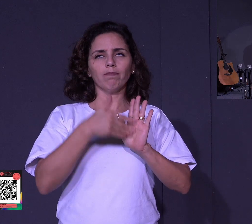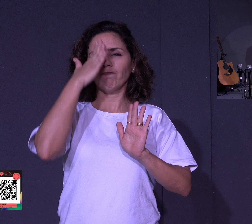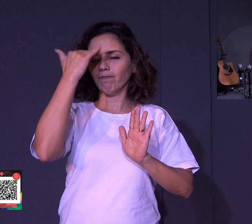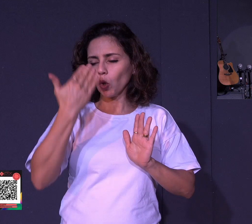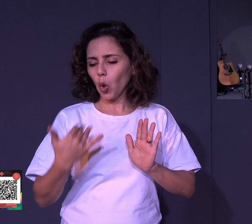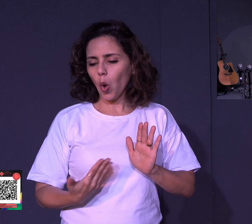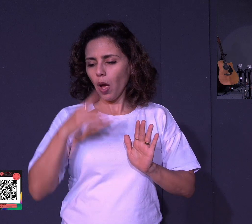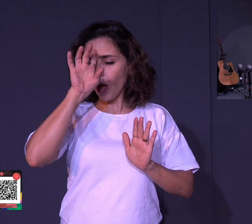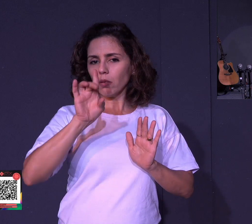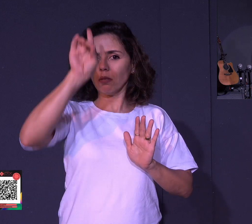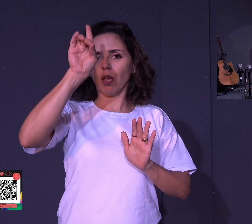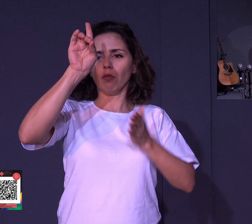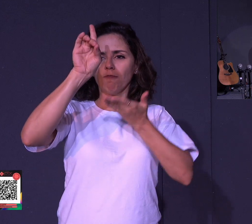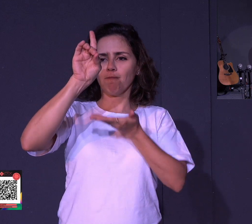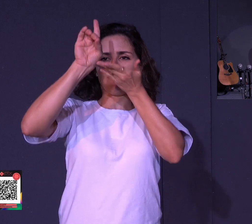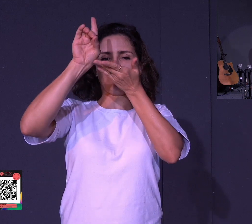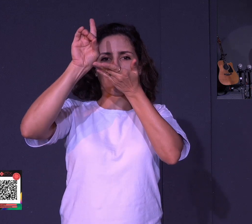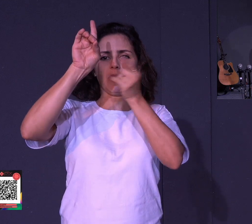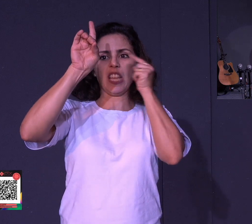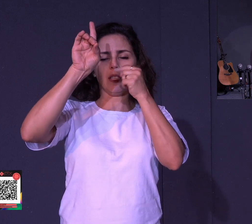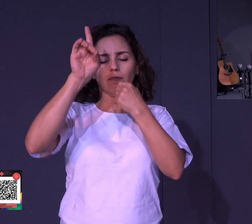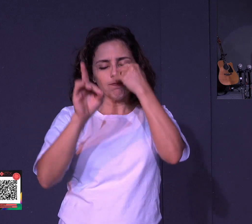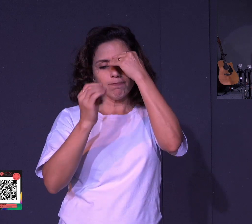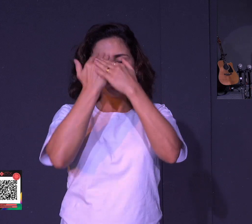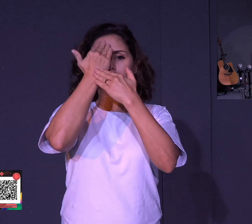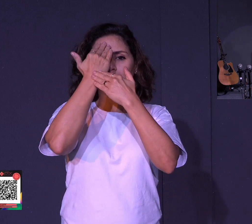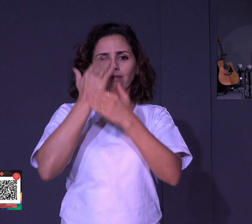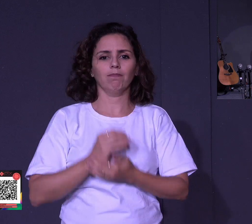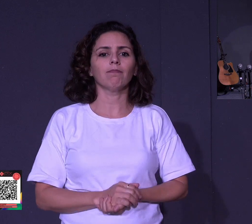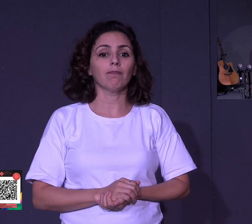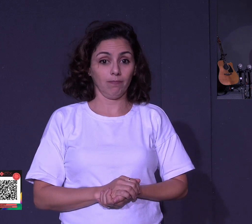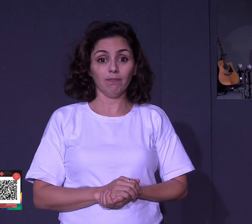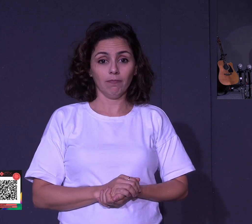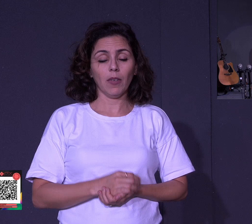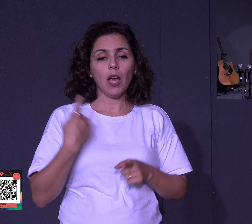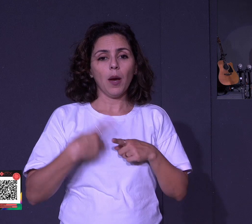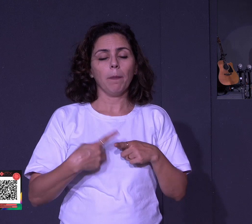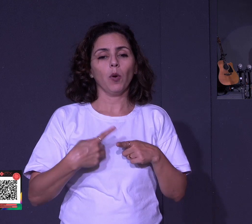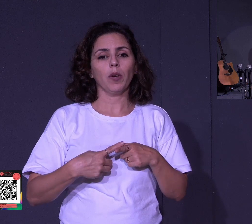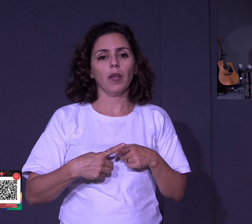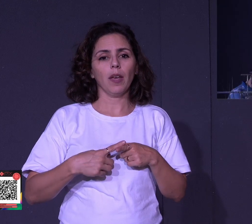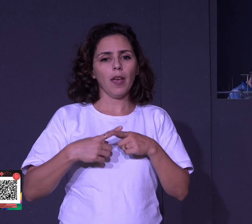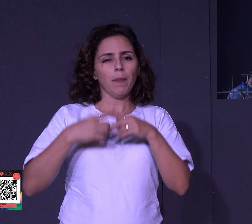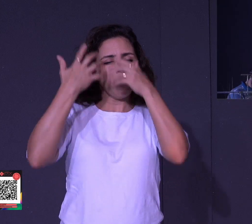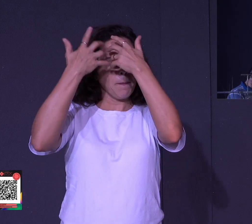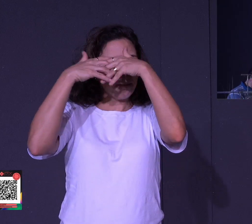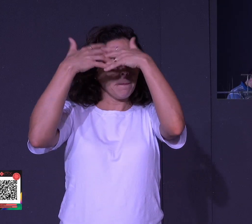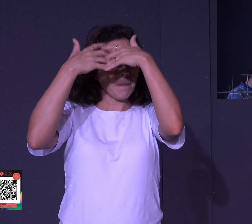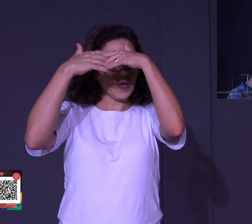Ocupar a mente com o que é respeitável, pois a mente que se concentra em